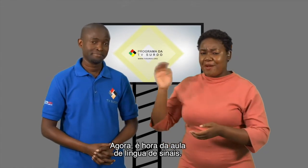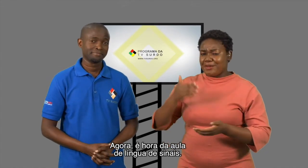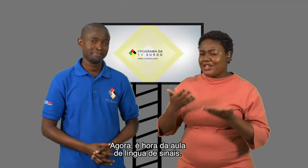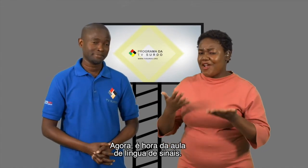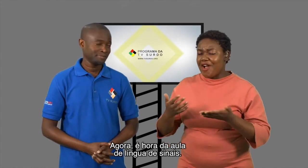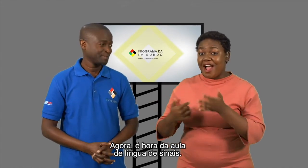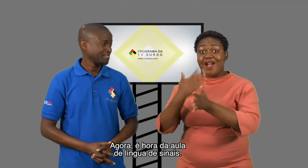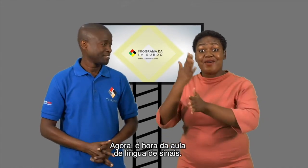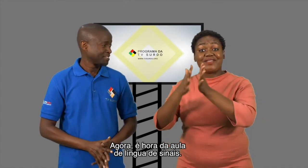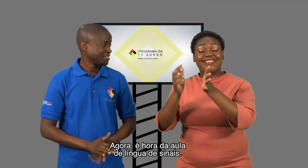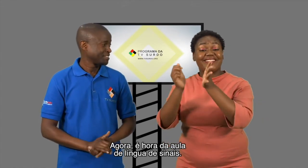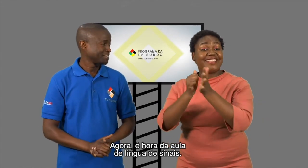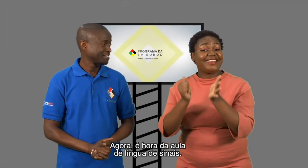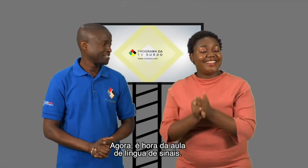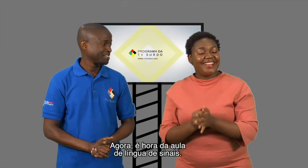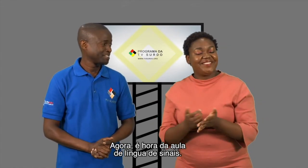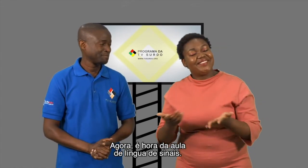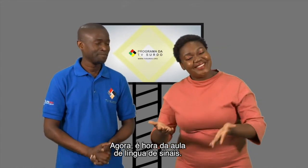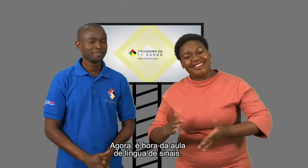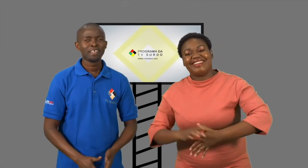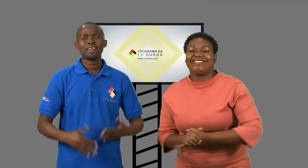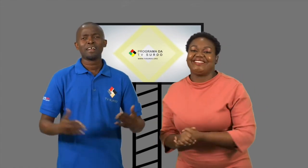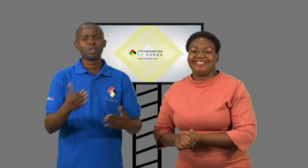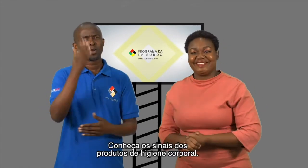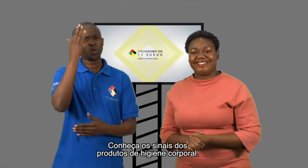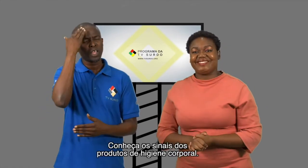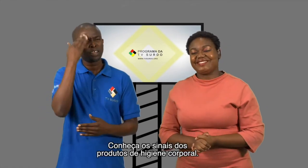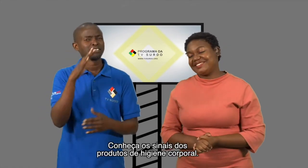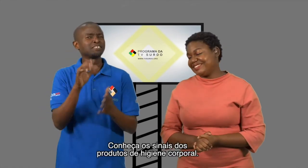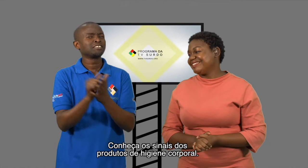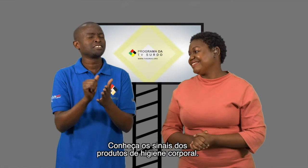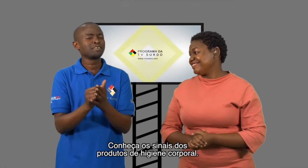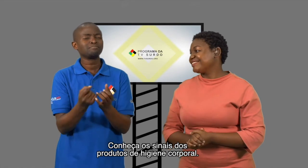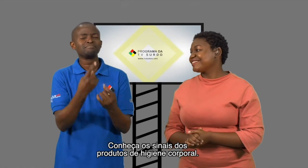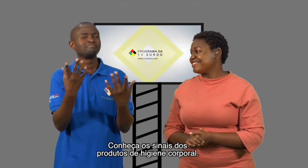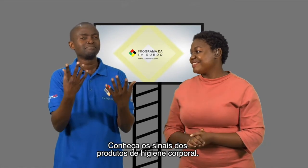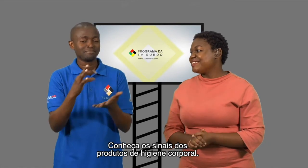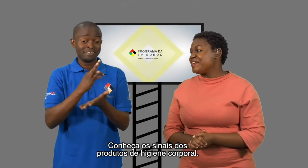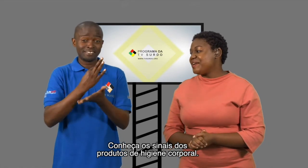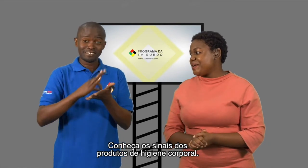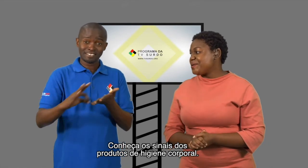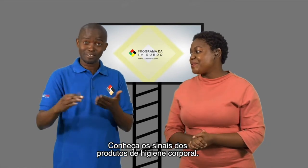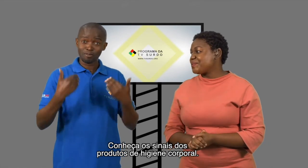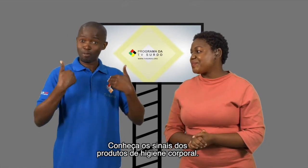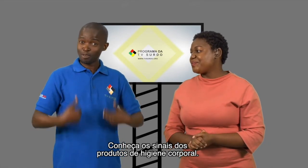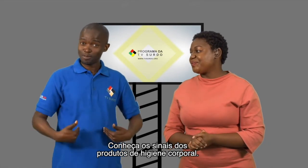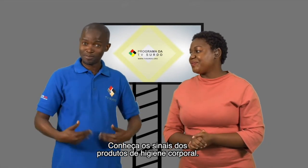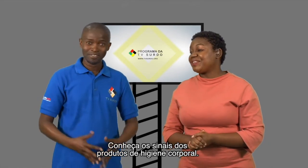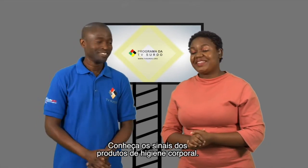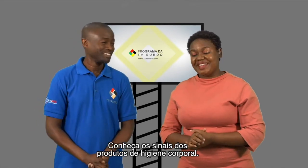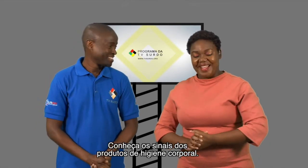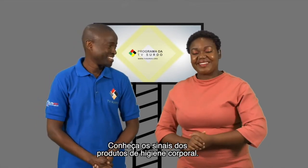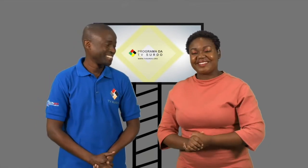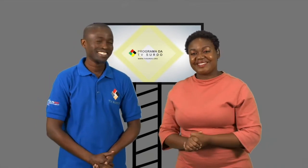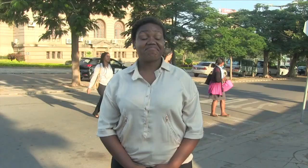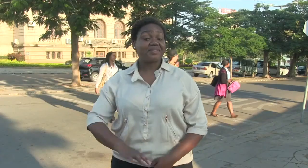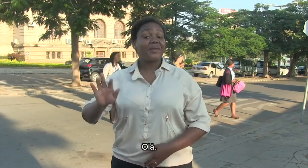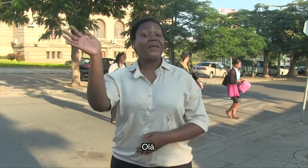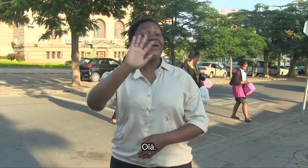Agora é hora da aula de língua de sinais. Conheça os sinais dos produtos de higiene